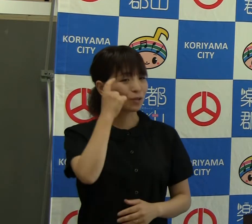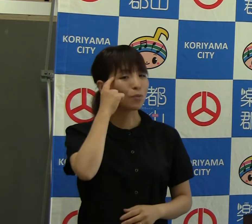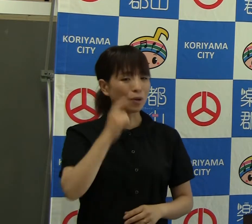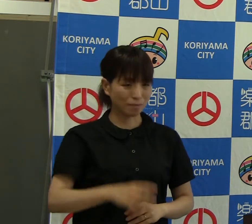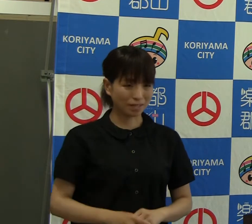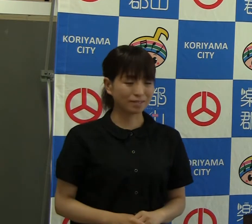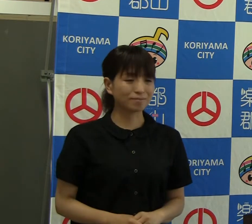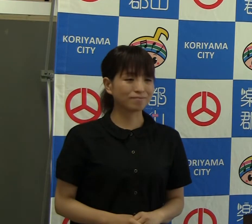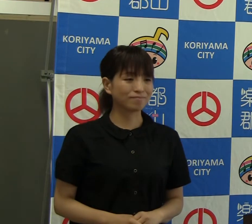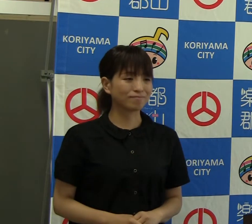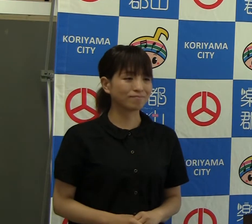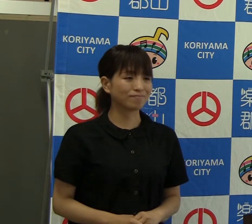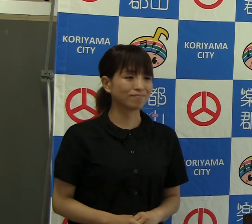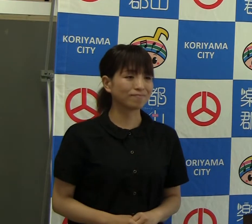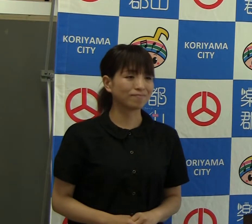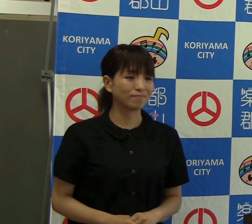ております。